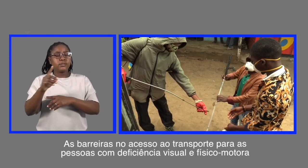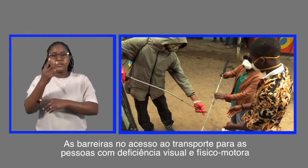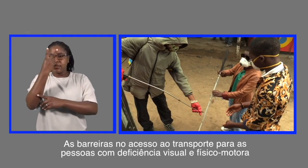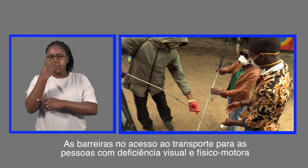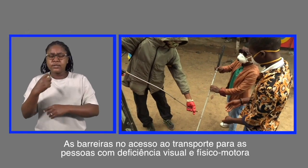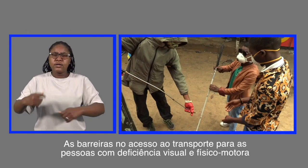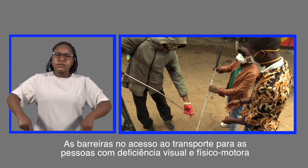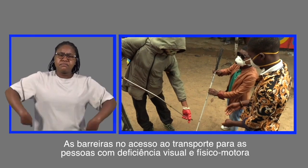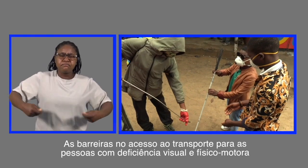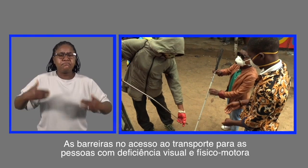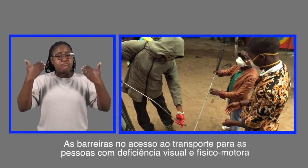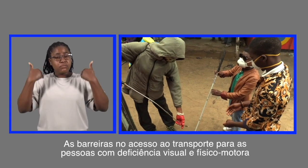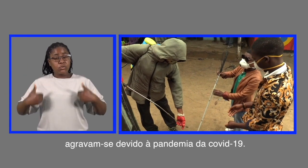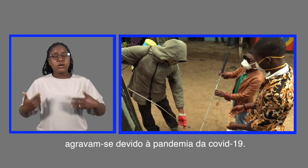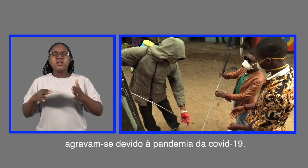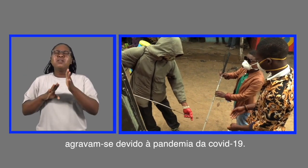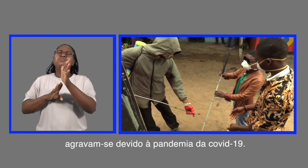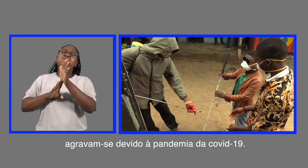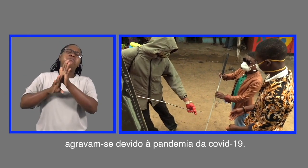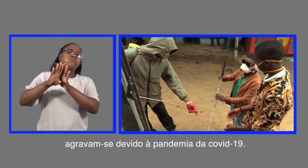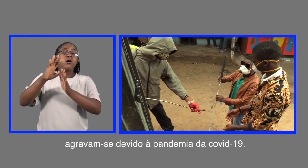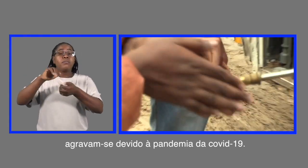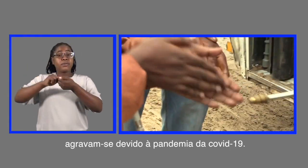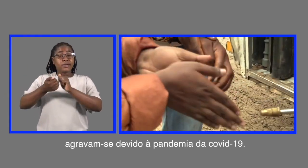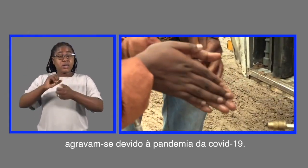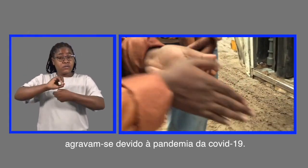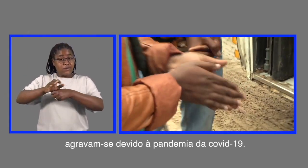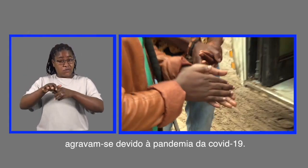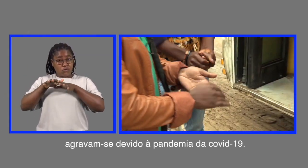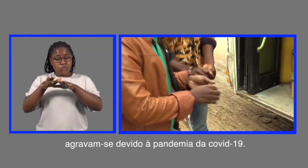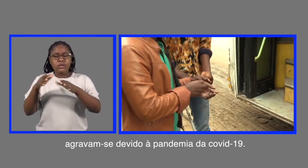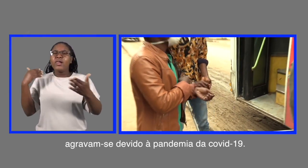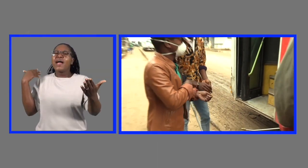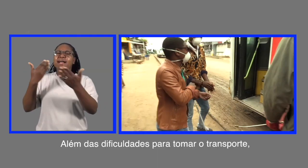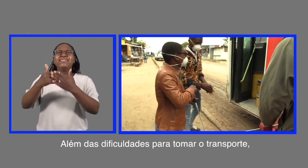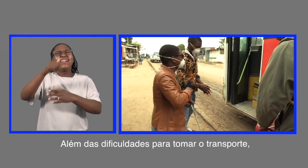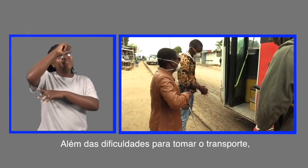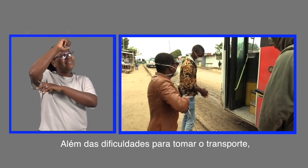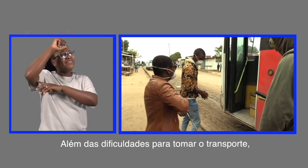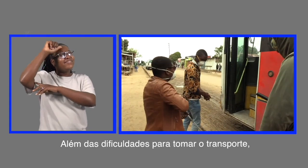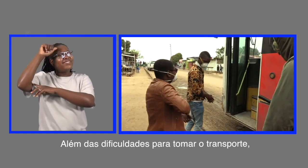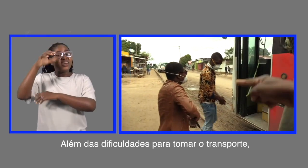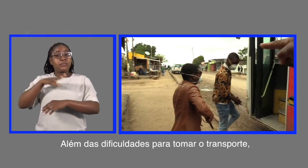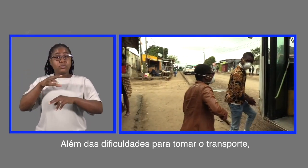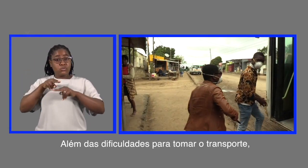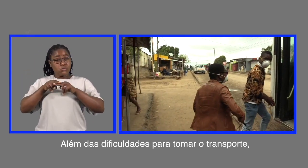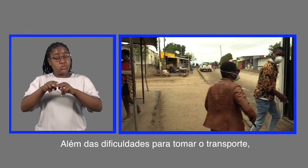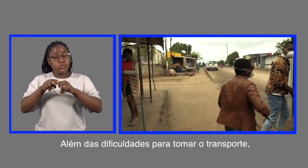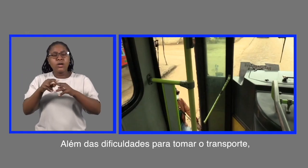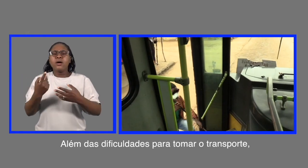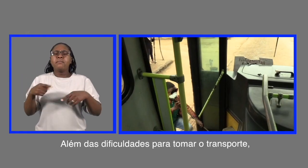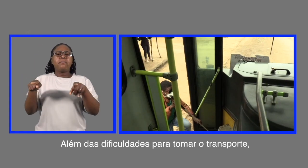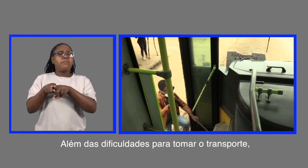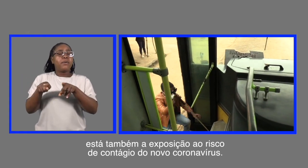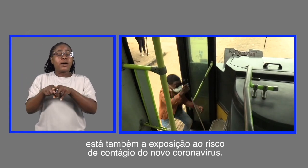visual e físico-motor agravam-se devido à pandemia da Covid-19. Além das dificuldades para